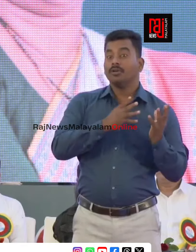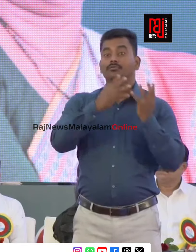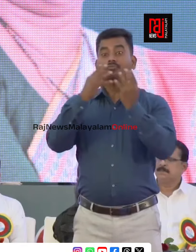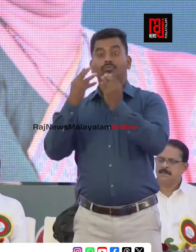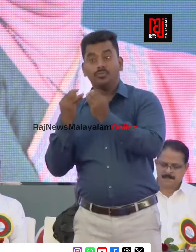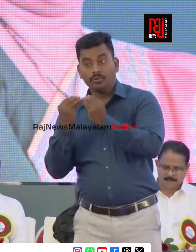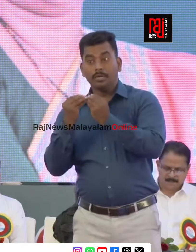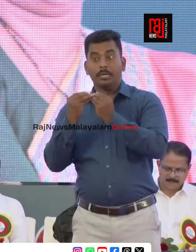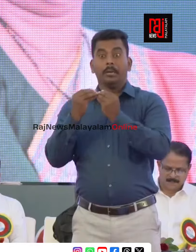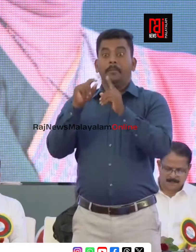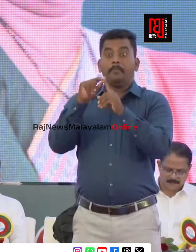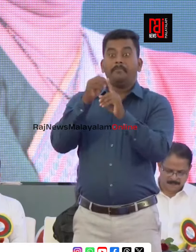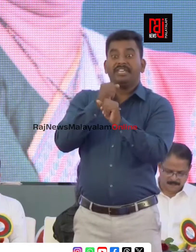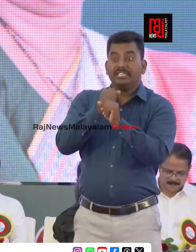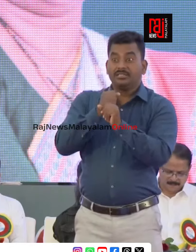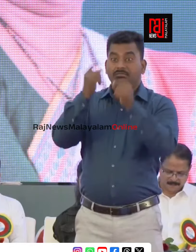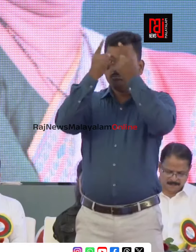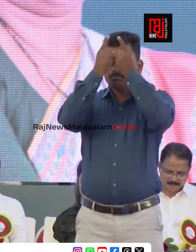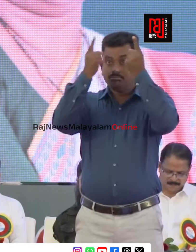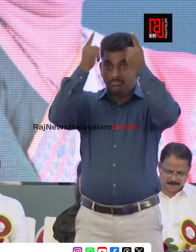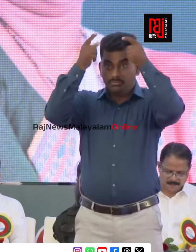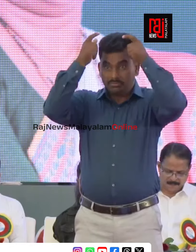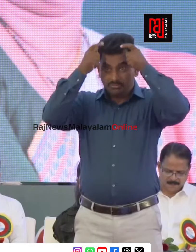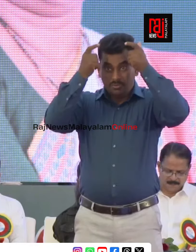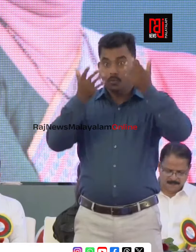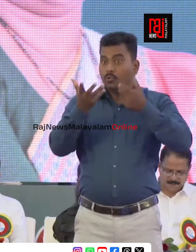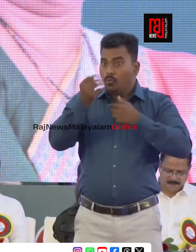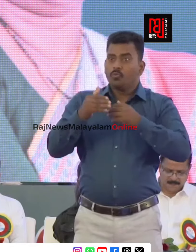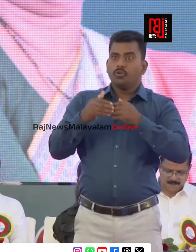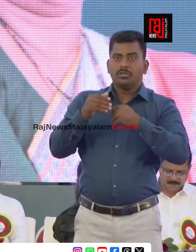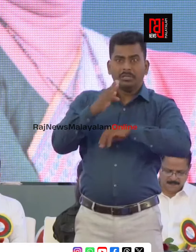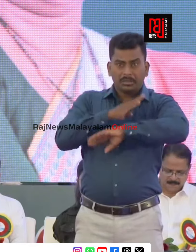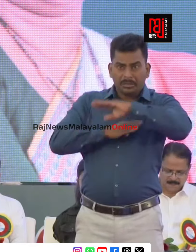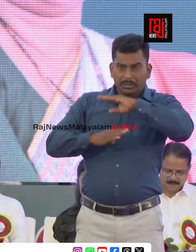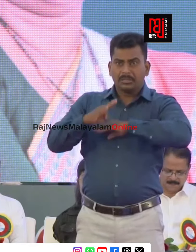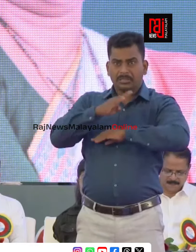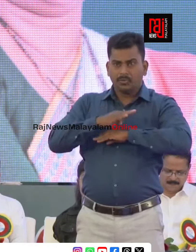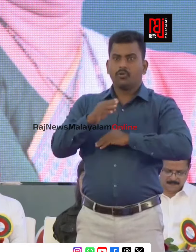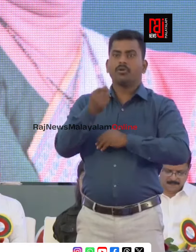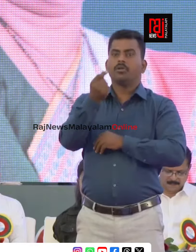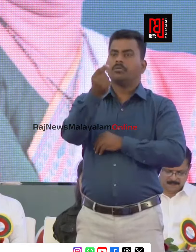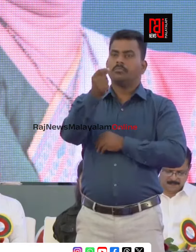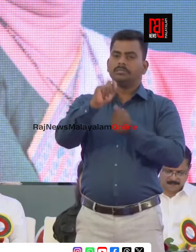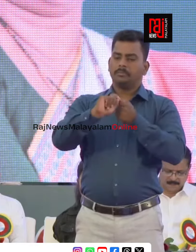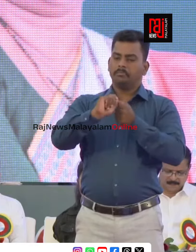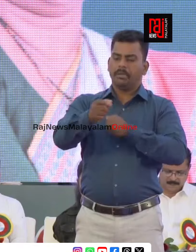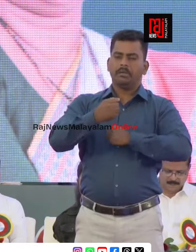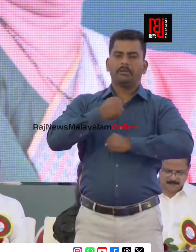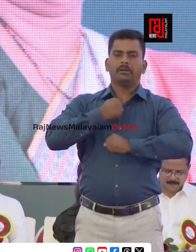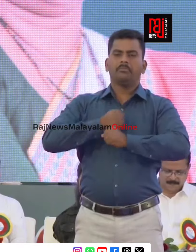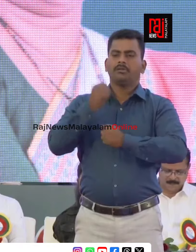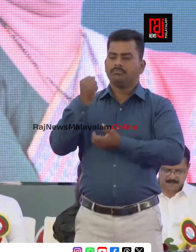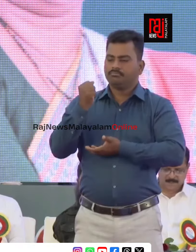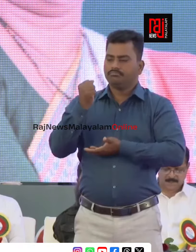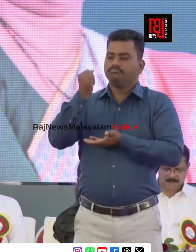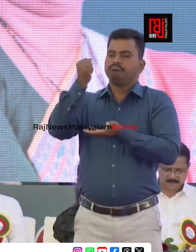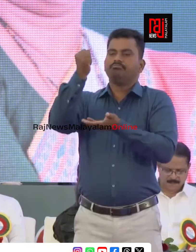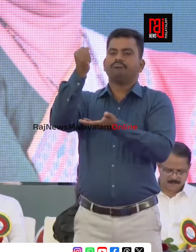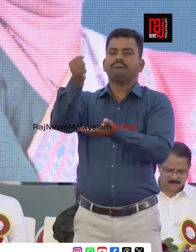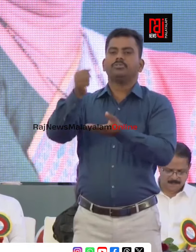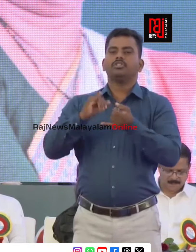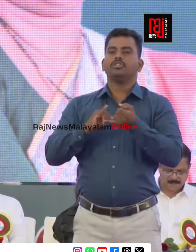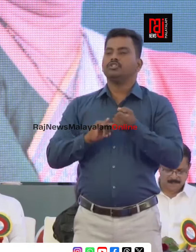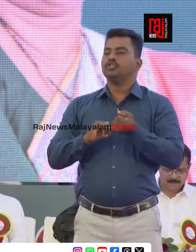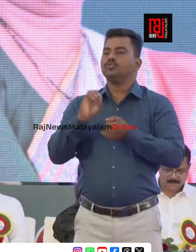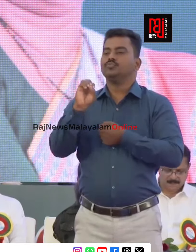പോസ്റ്റ് ഗ്രാജുവേറ്റ് തലം വരെ പഠിക്കുന്ന ഭിന്നശേഷി കുട്ടികൾക്ക് സ്കോളർഷിപ്പ് ലഭ്യമാക്കുന്നുണ്ട്.